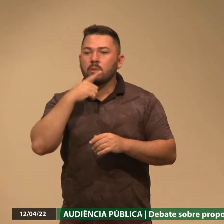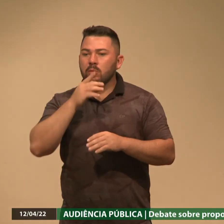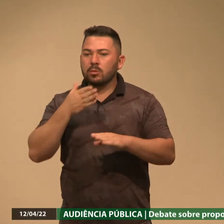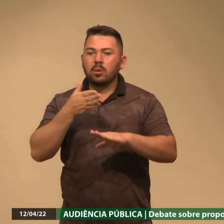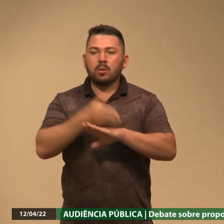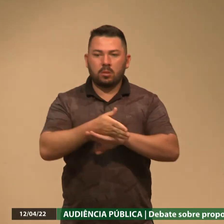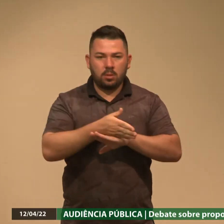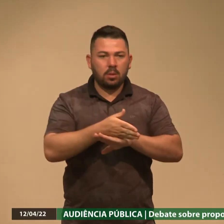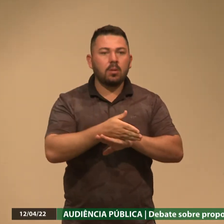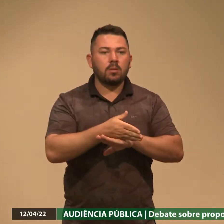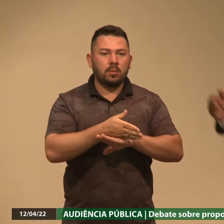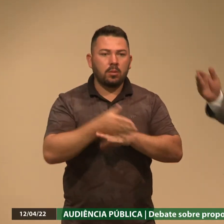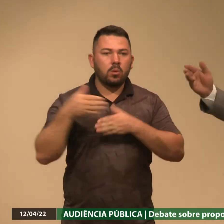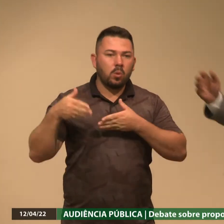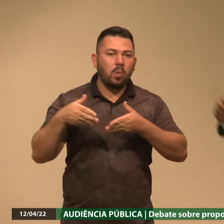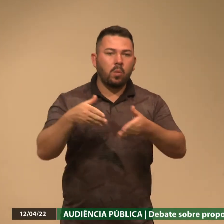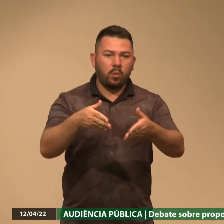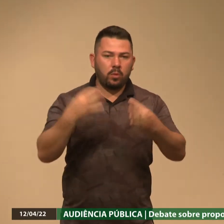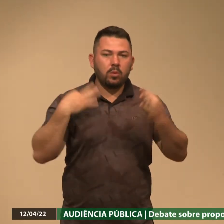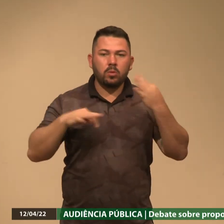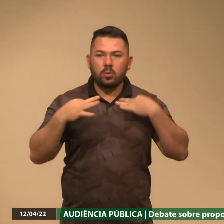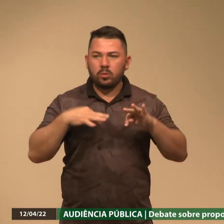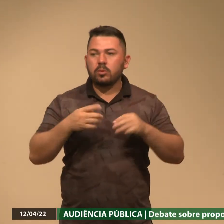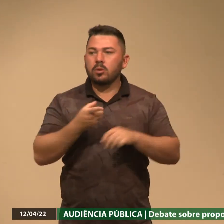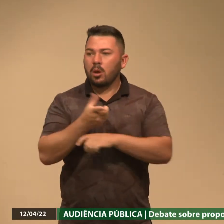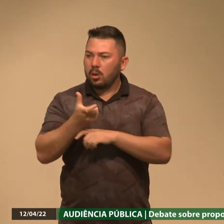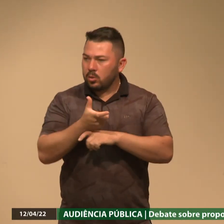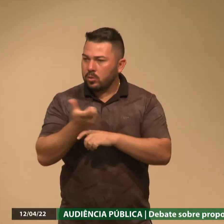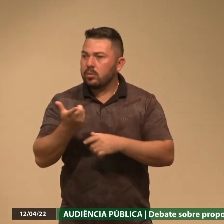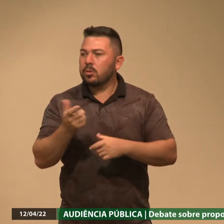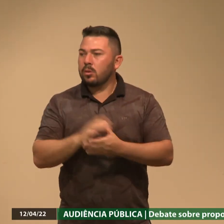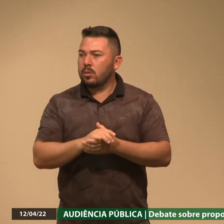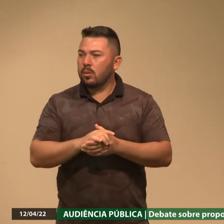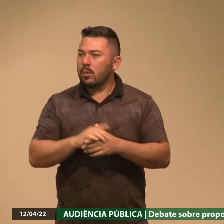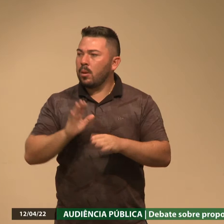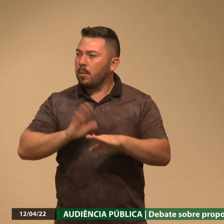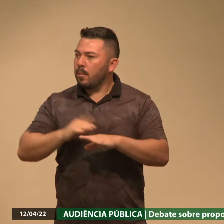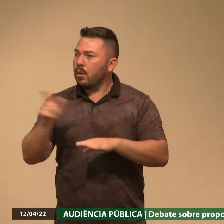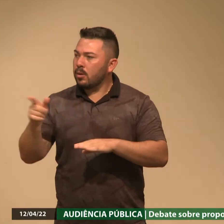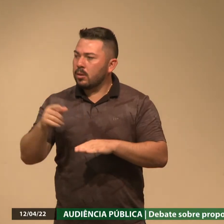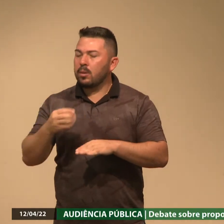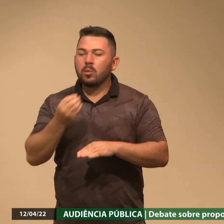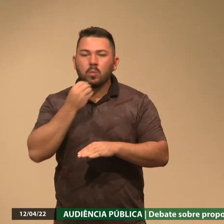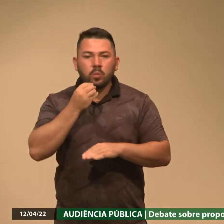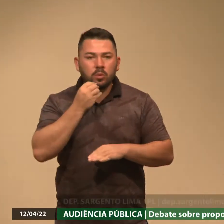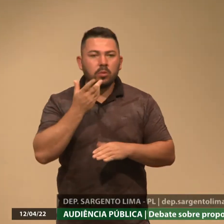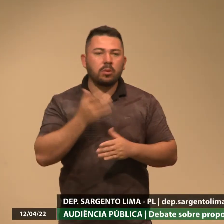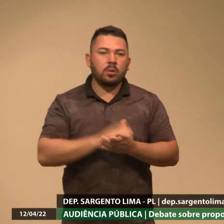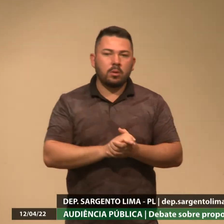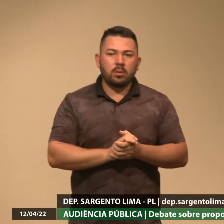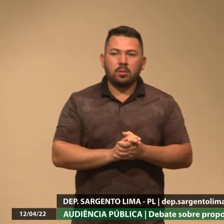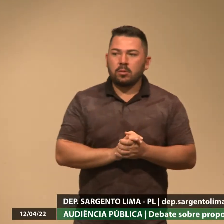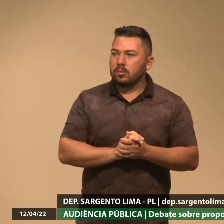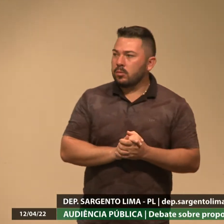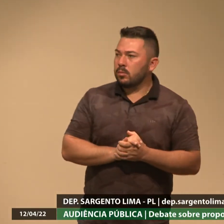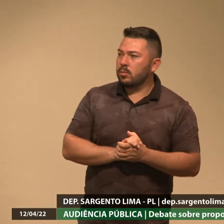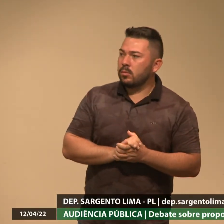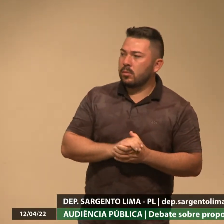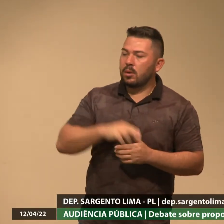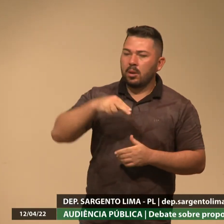na rota Turística do Tiro Então tá ali a oportunidade Mais uma vez vou pedir para Nossa amiga ele se identificar desculpa